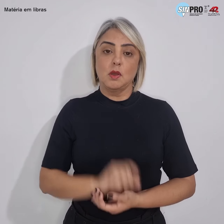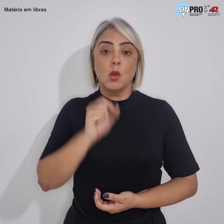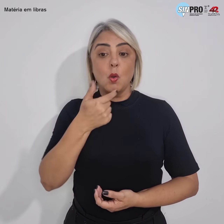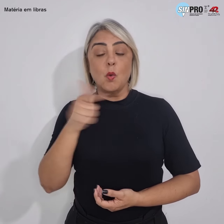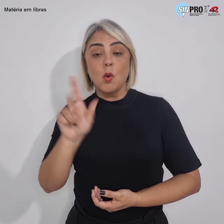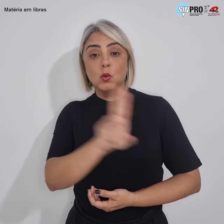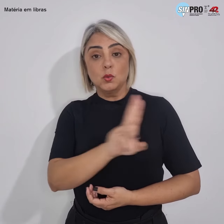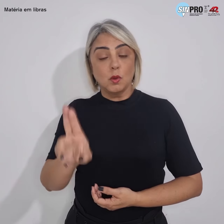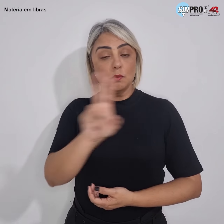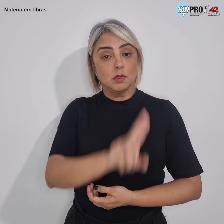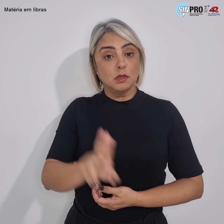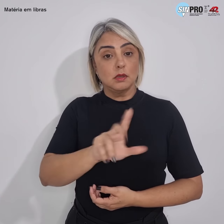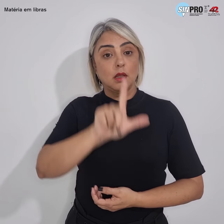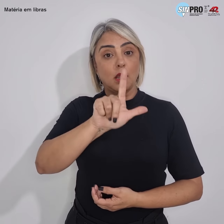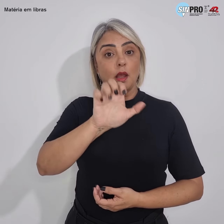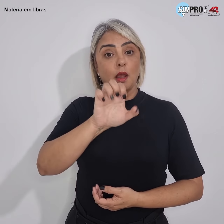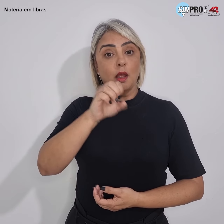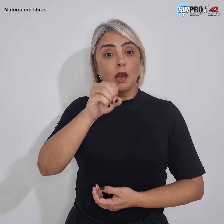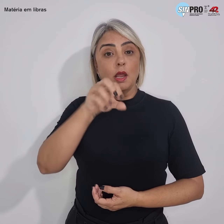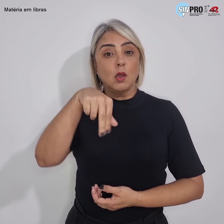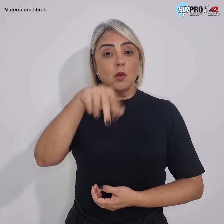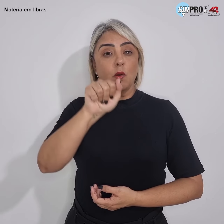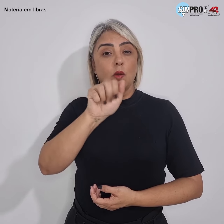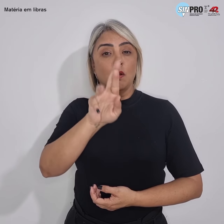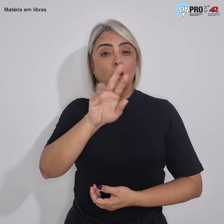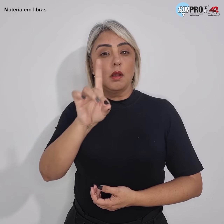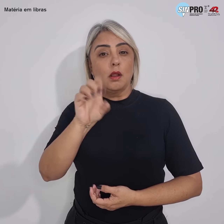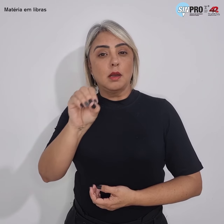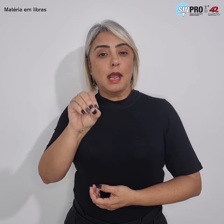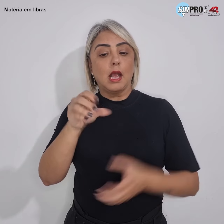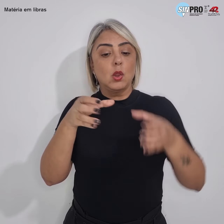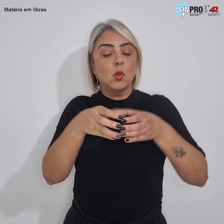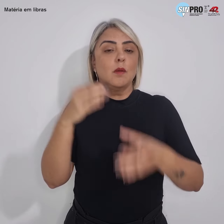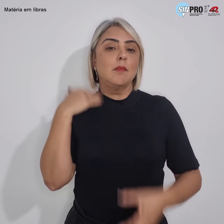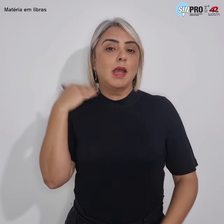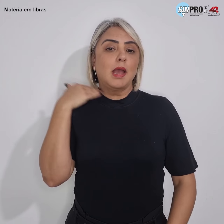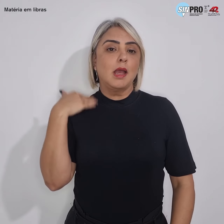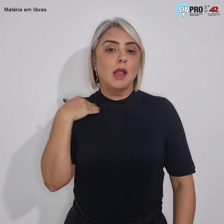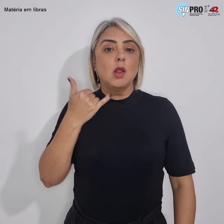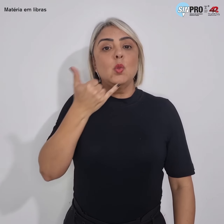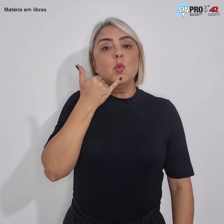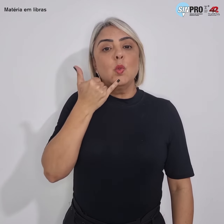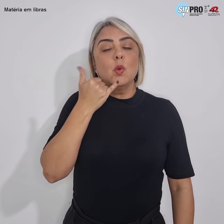O outro nome usado é Leonardo Mota, núcleo bancário, com o telefone